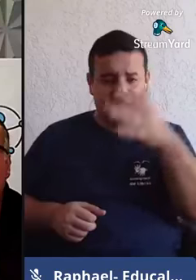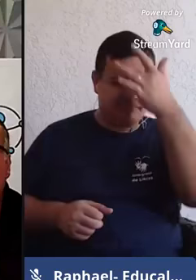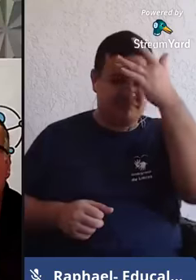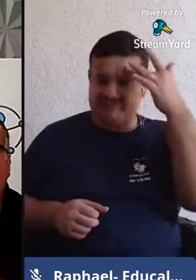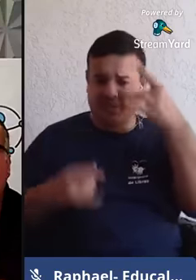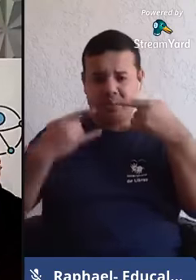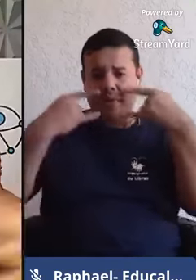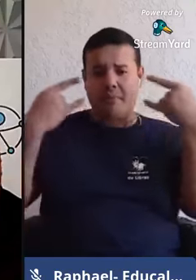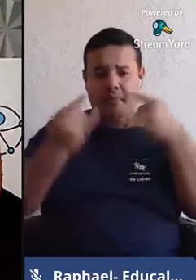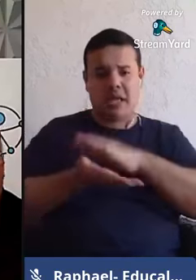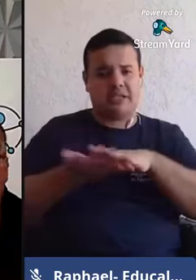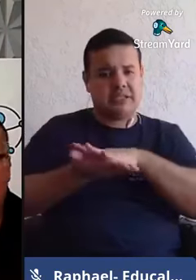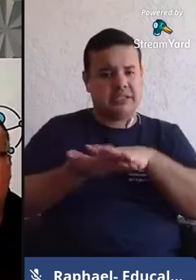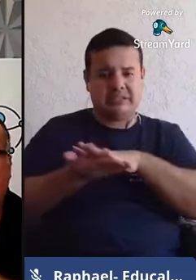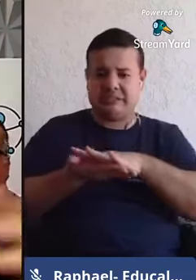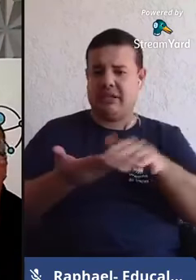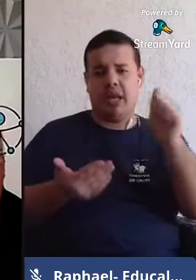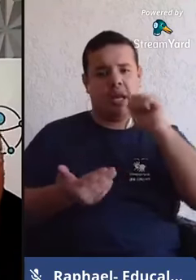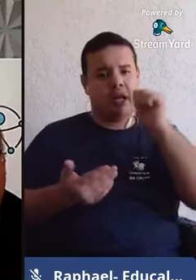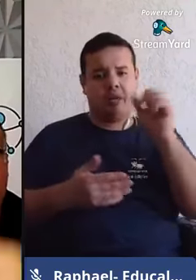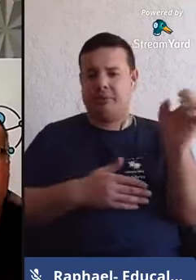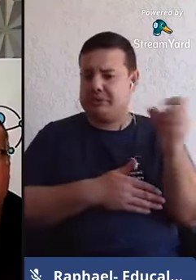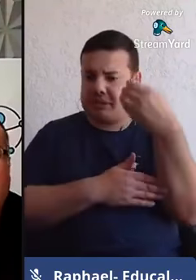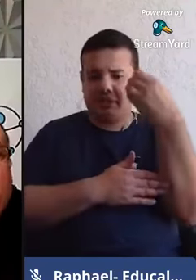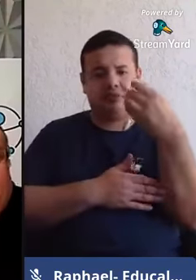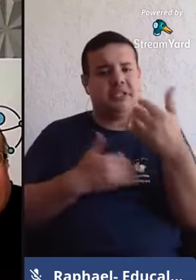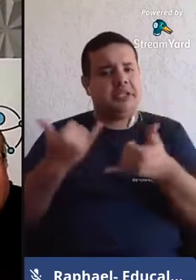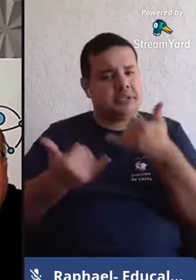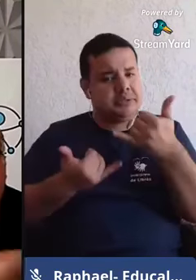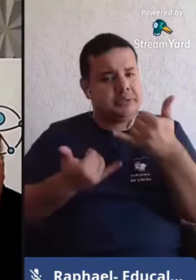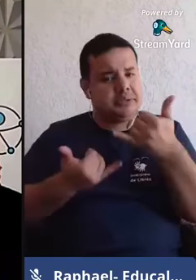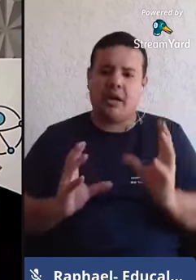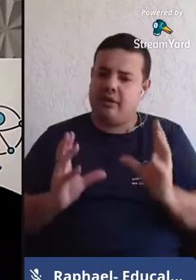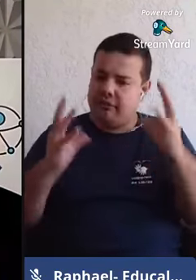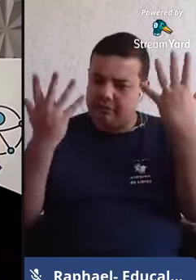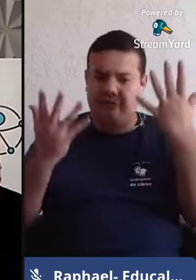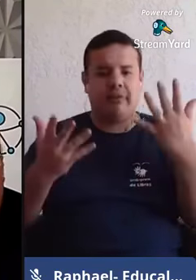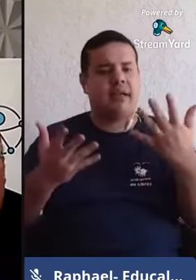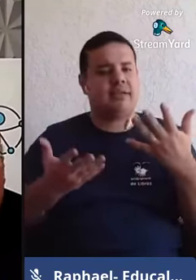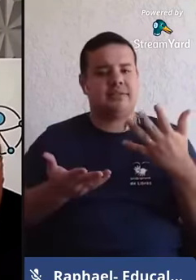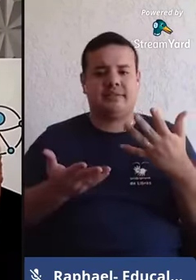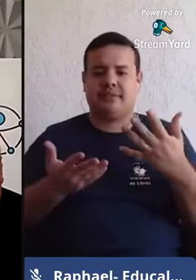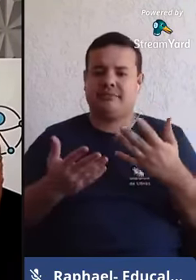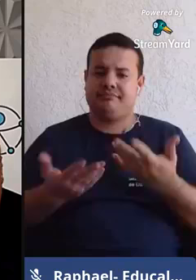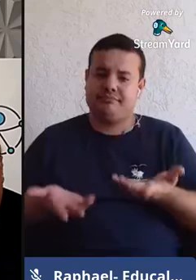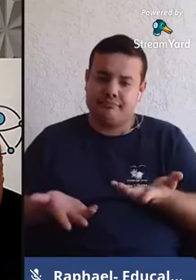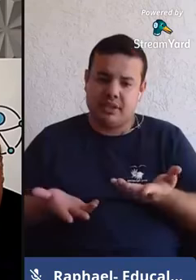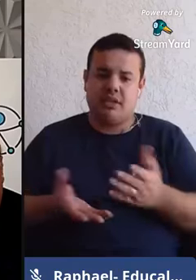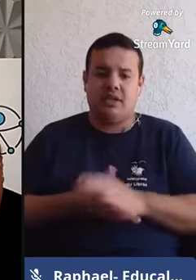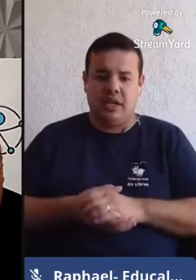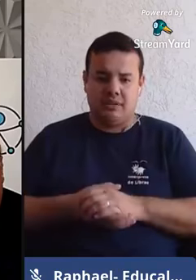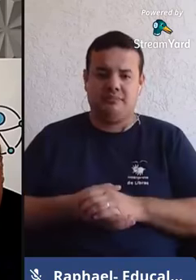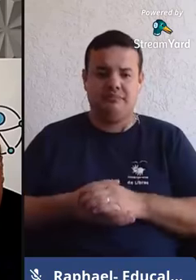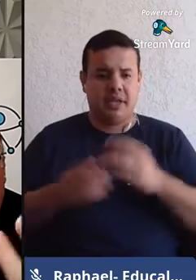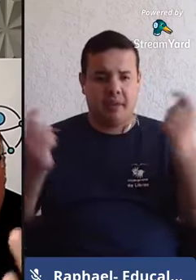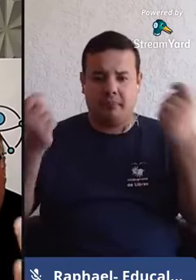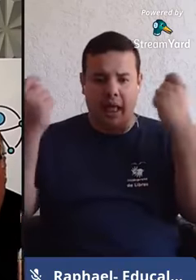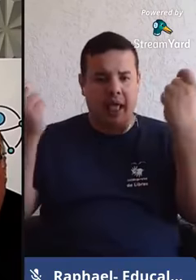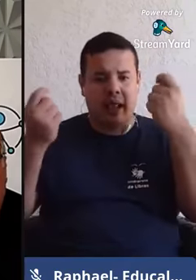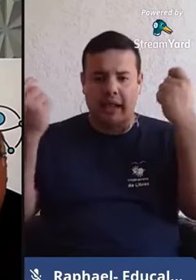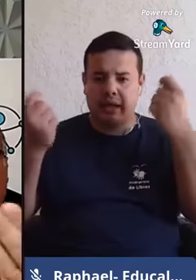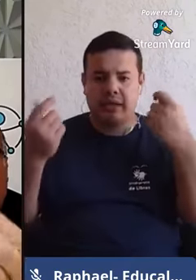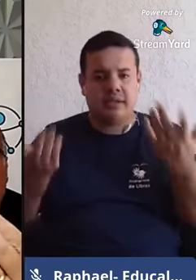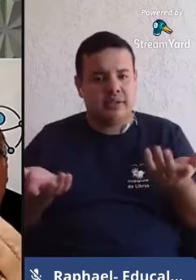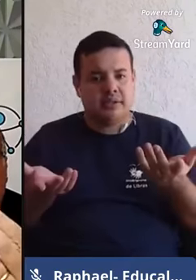máscara, todo mundo tomando cerveja no meio da rua, e festa, e baile funk. Então, será que está